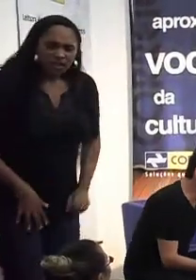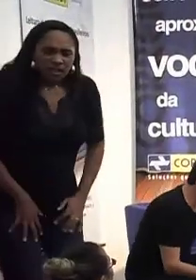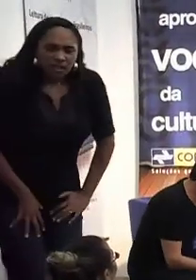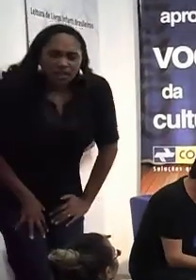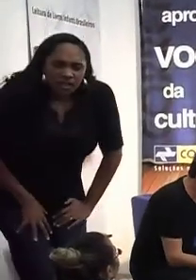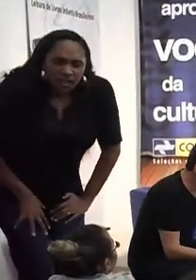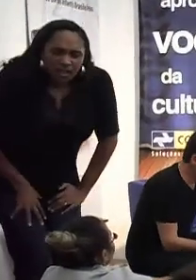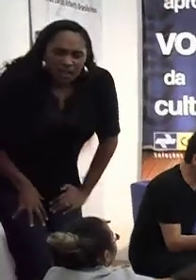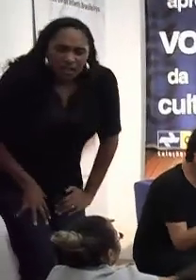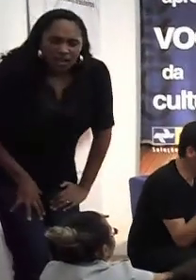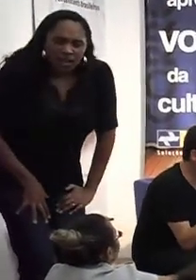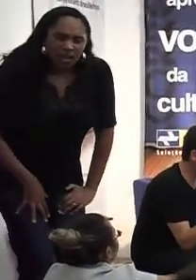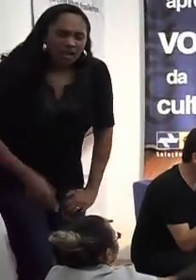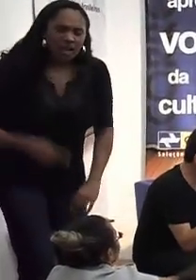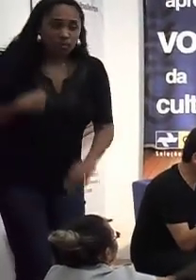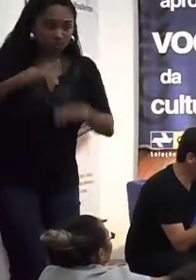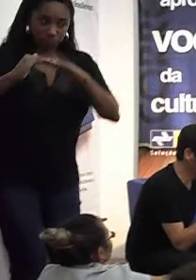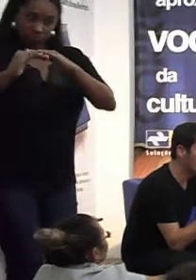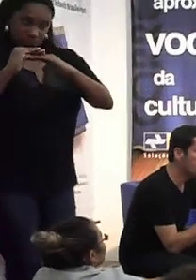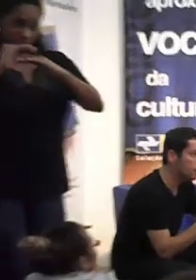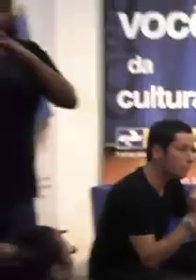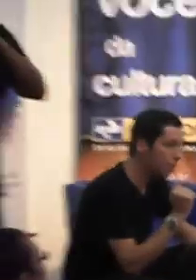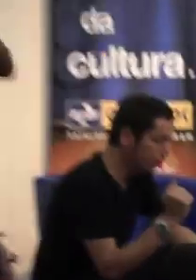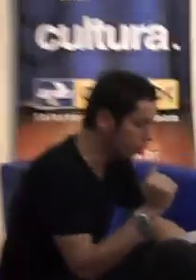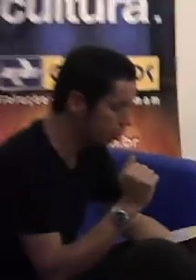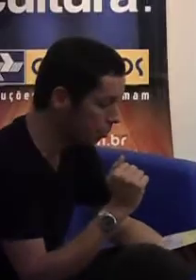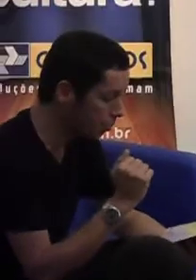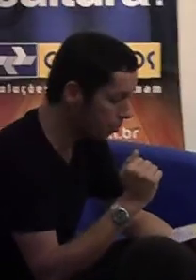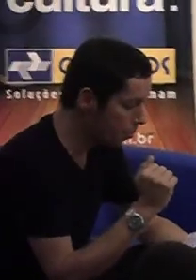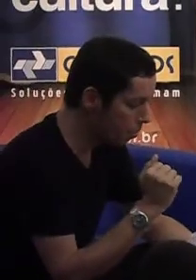agachou-se para ficar na altura do garoto.